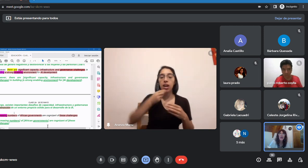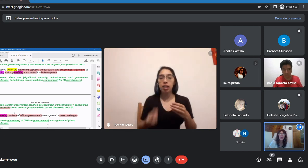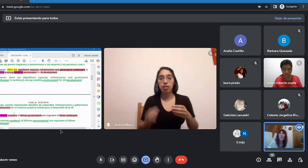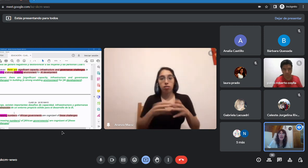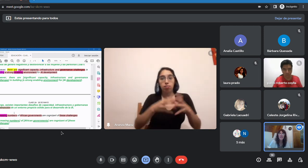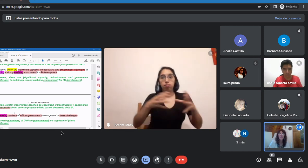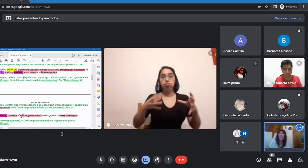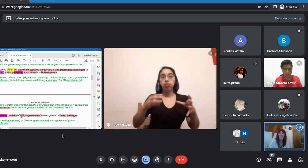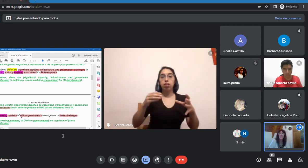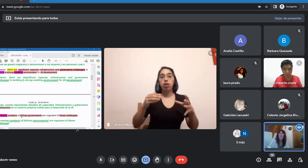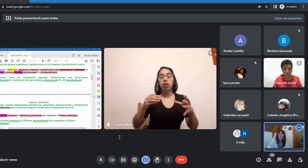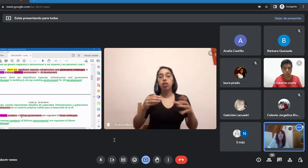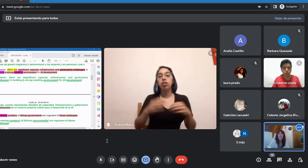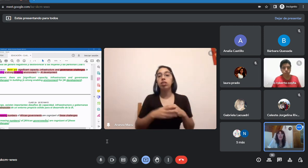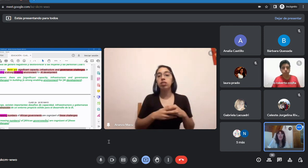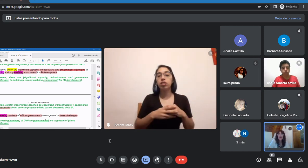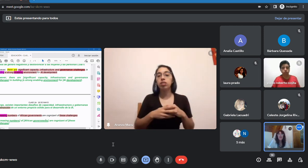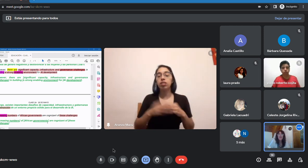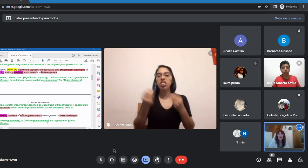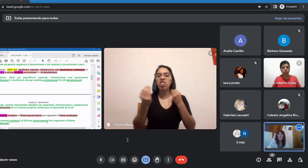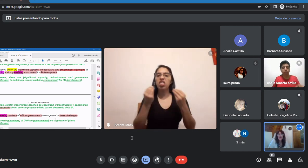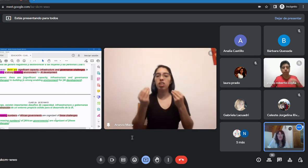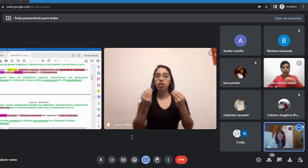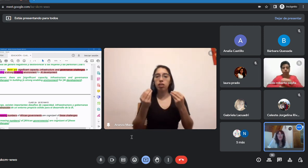dijo Laura, ¿de qué?